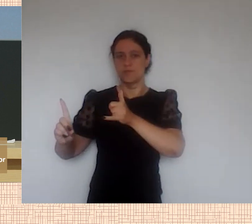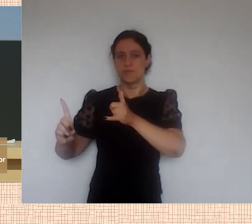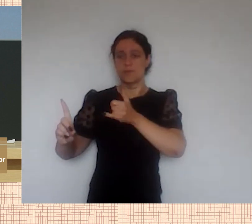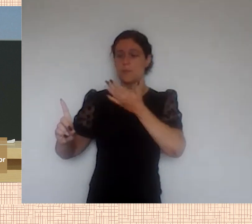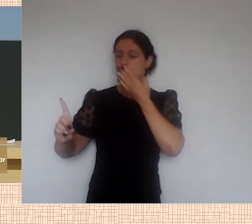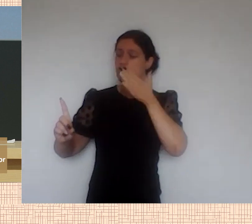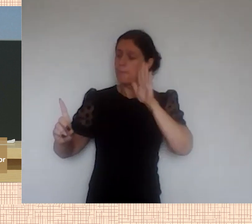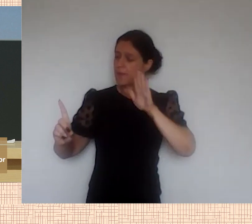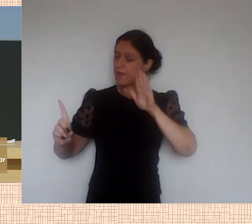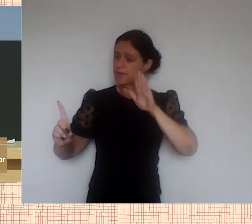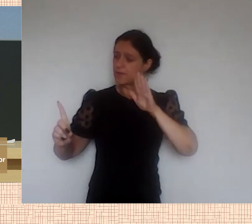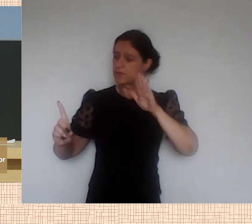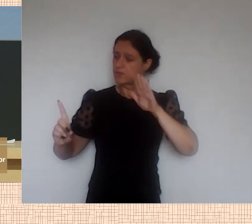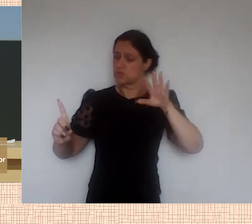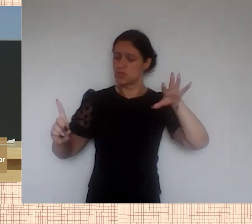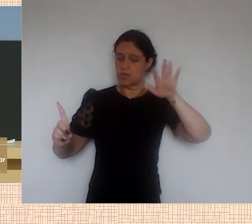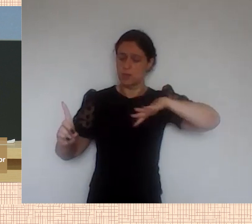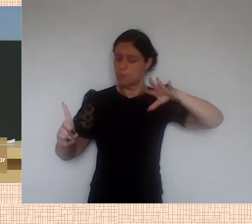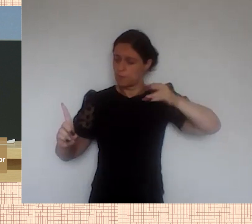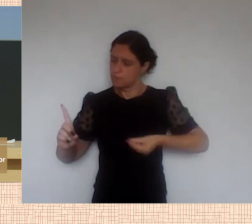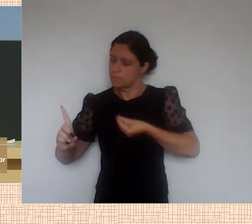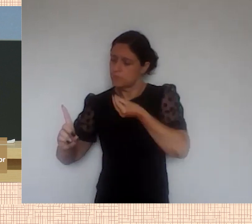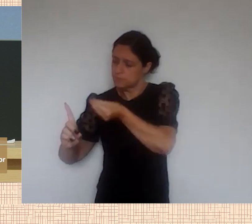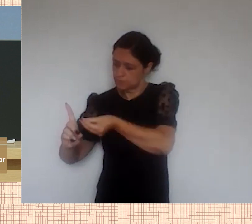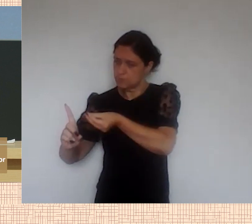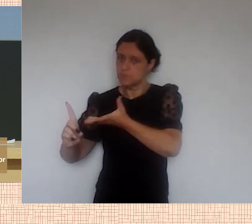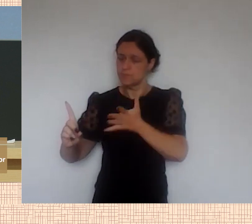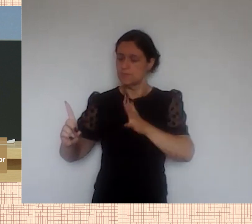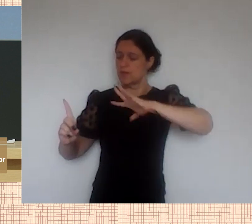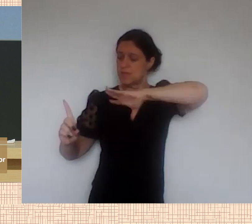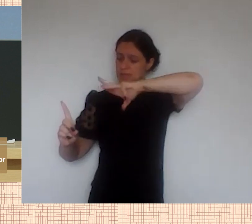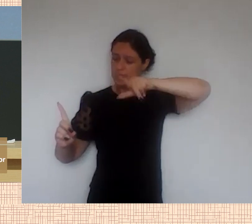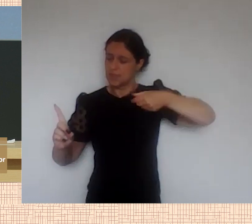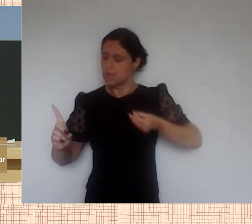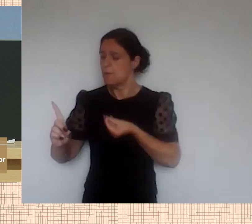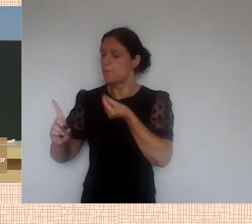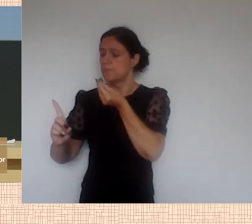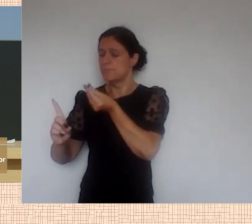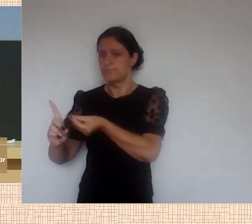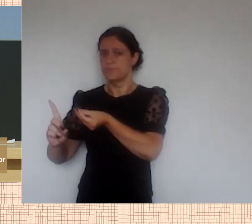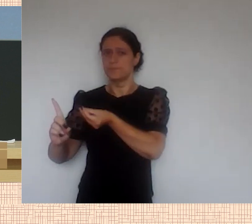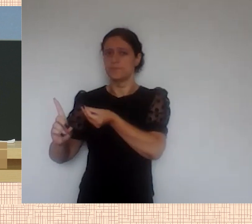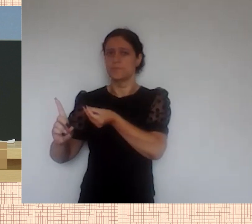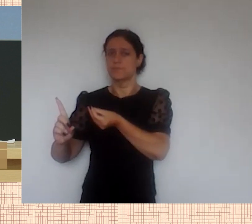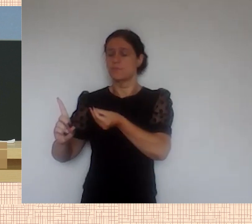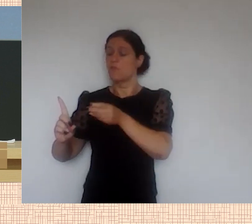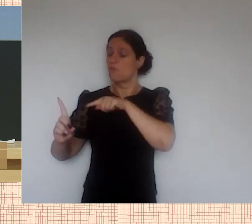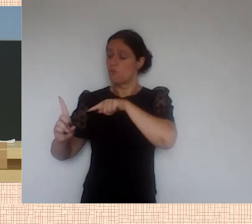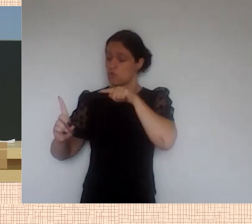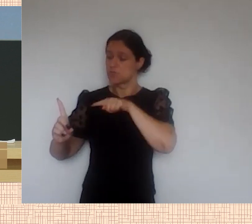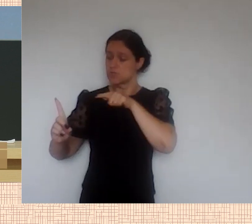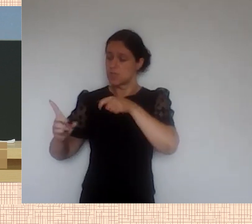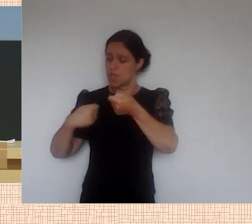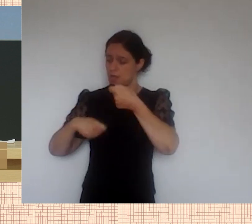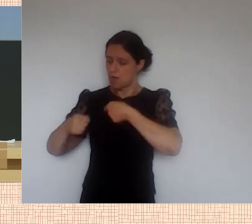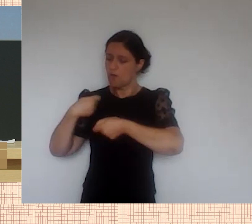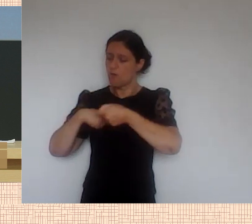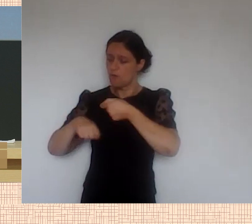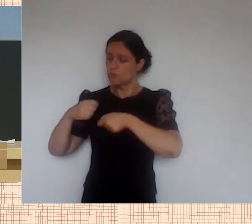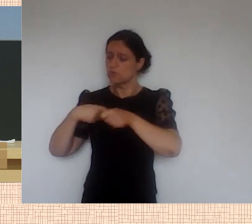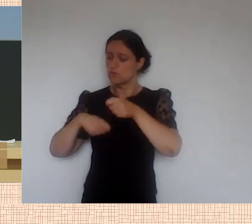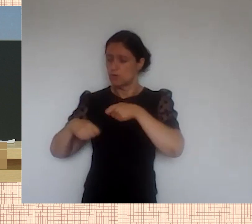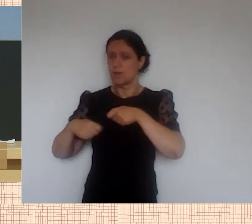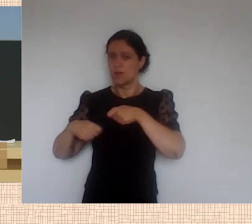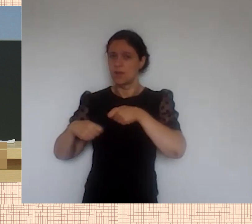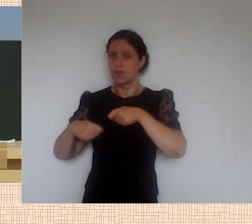terra por tua possessão. Com vara de ferro as regerás, e as despedaçarás como um vaso de